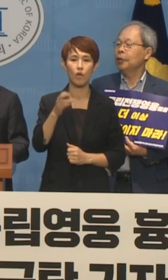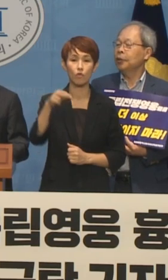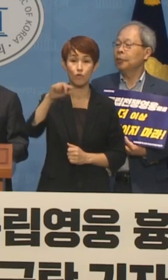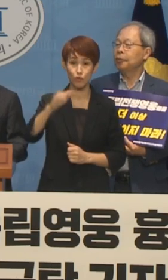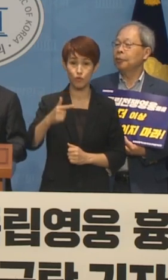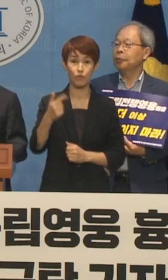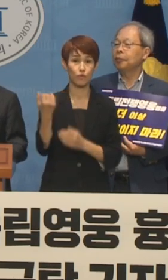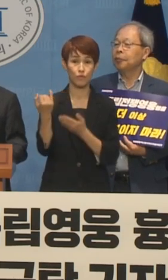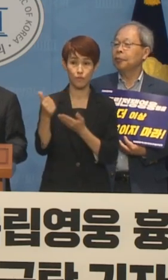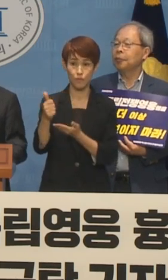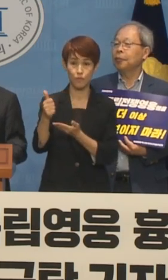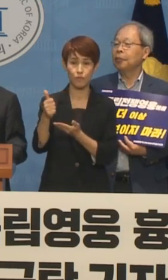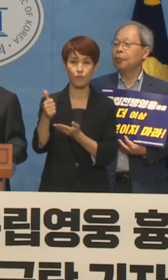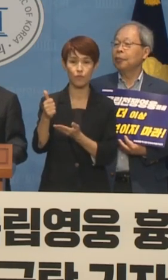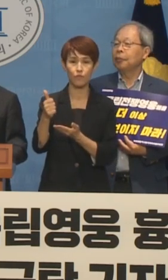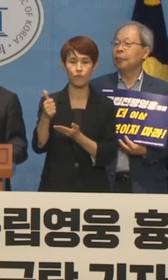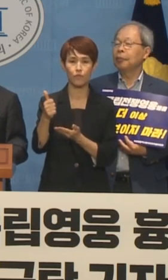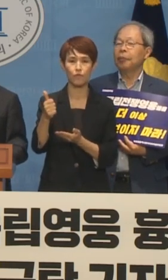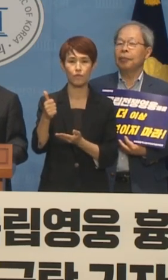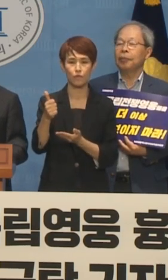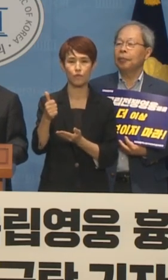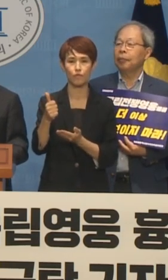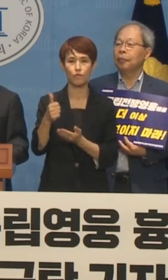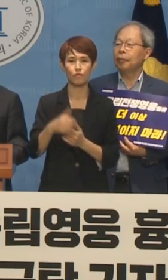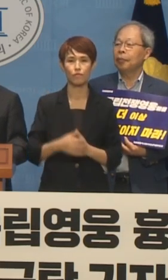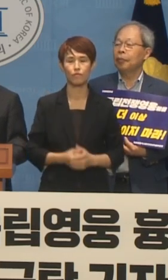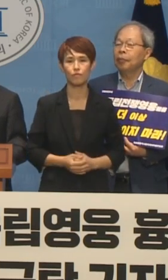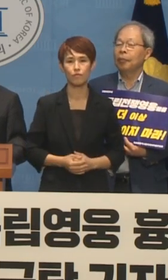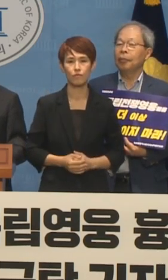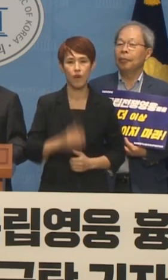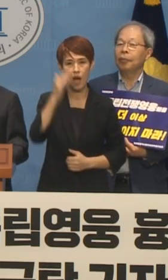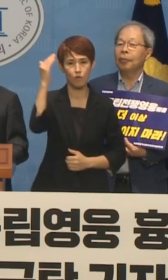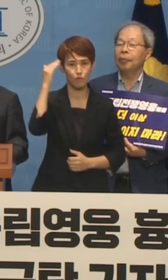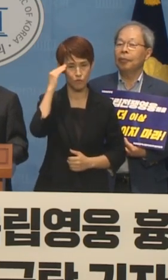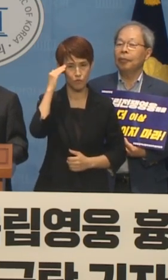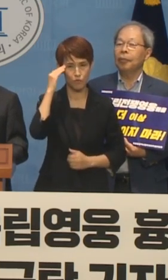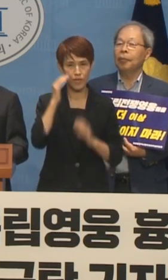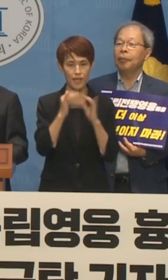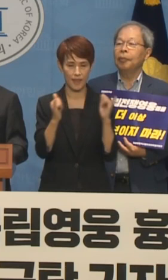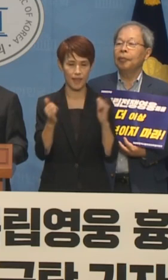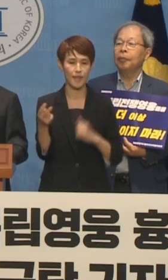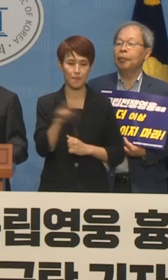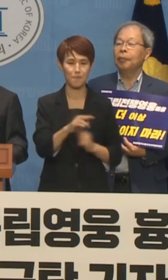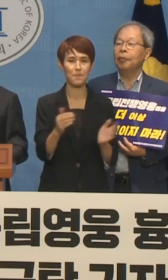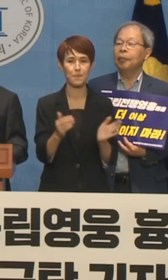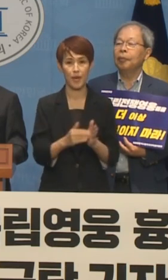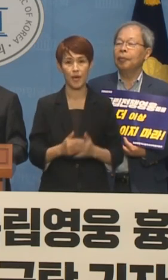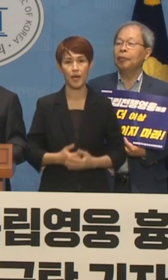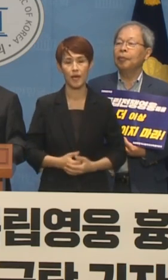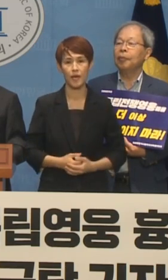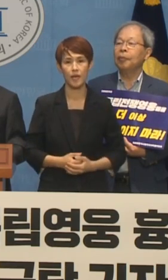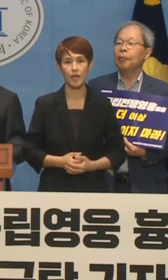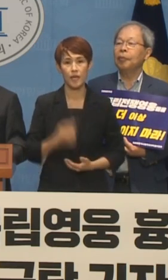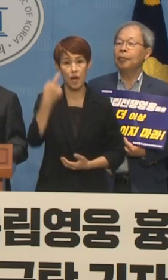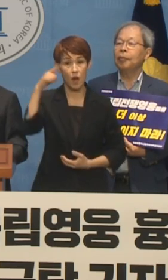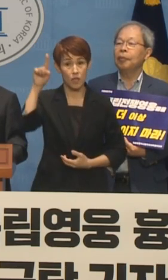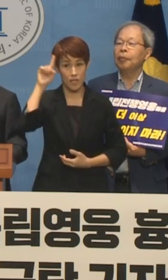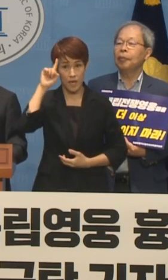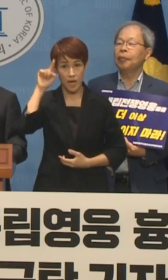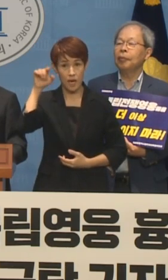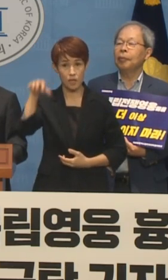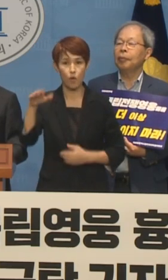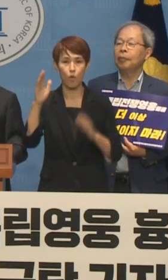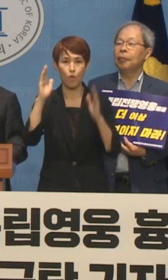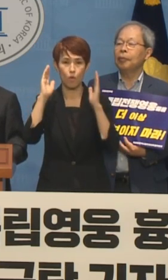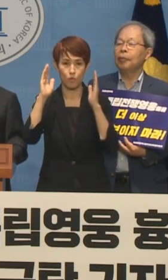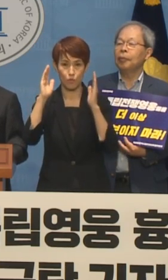회장님은 저희 이제 그 동포입니다. 그래가지고 한국으로 귀화하긴 했는데 그 러시아에서 공부하고 러시아에서 자라고